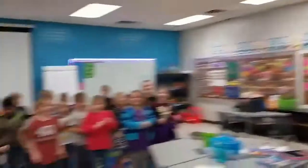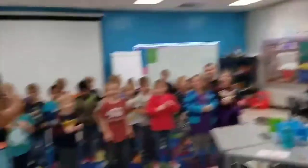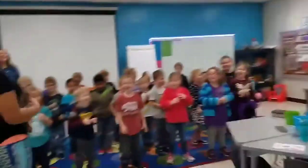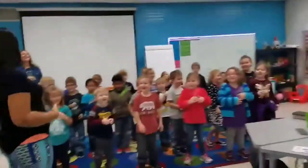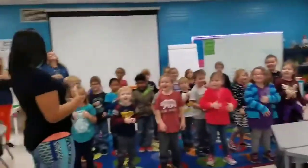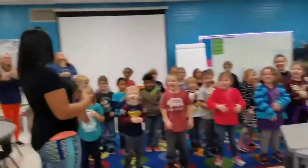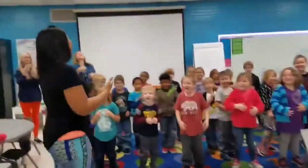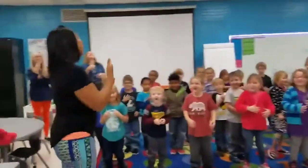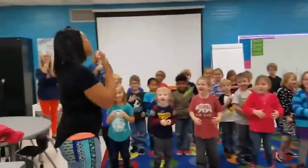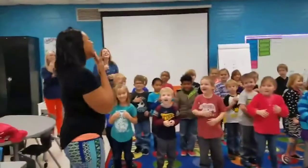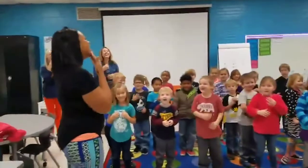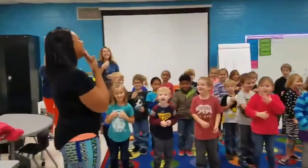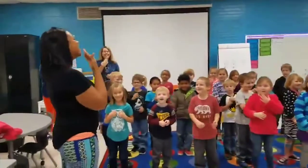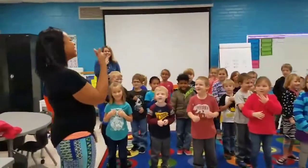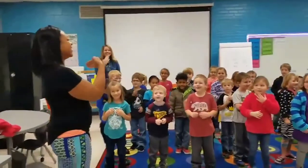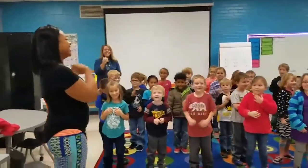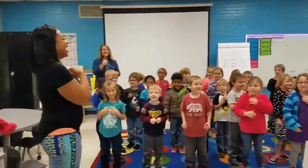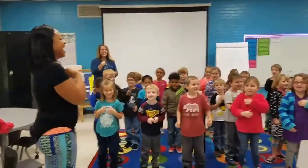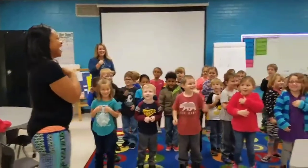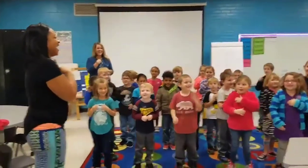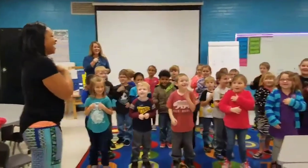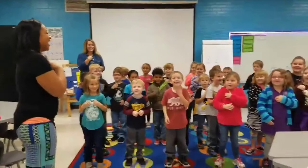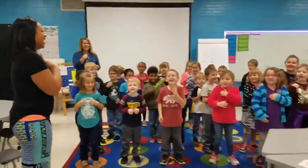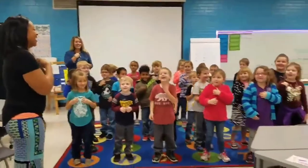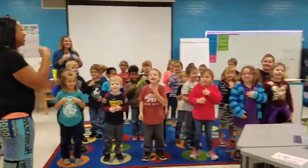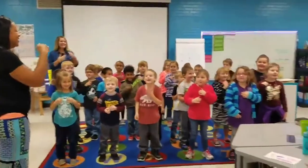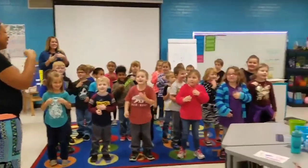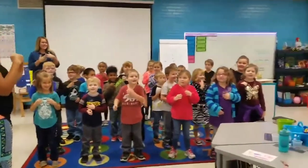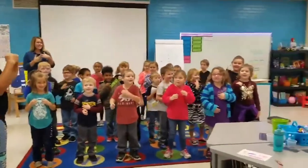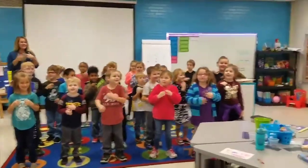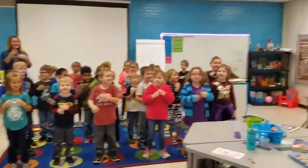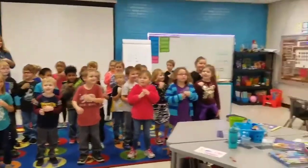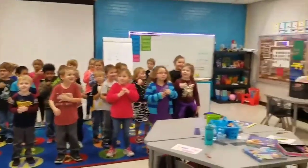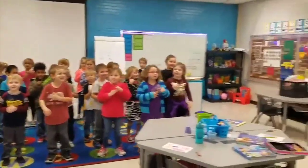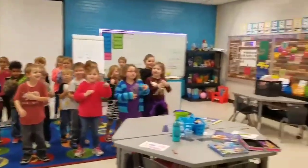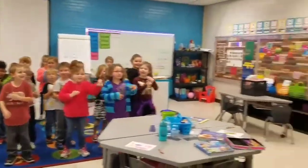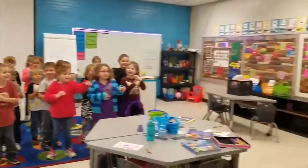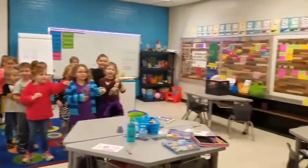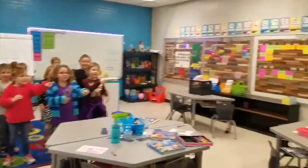Birthday to you